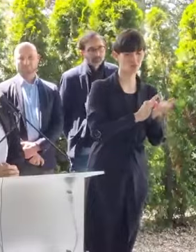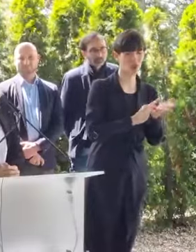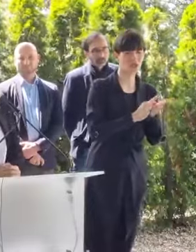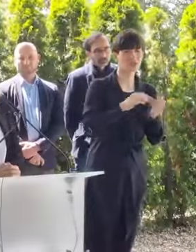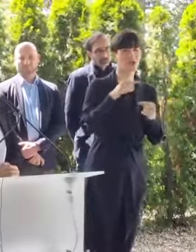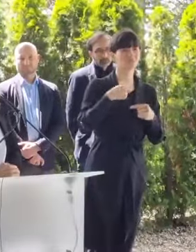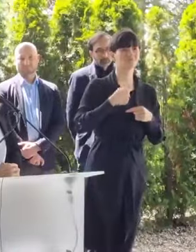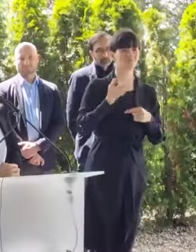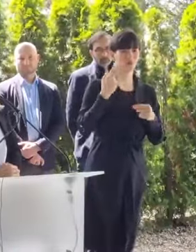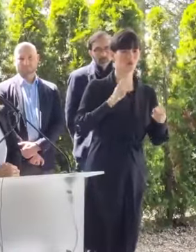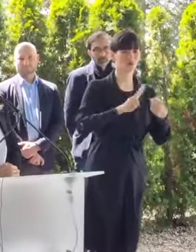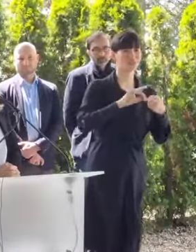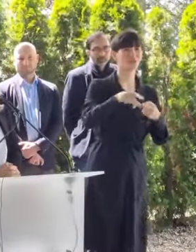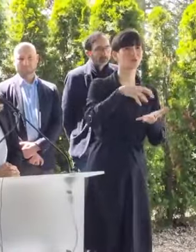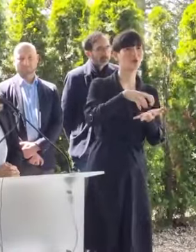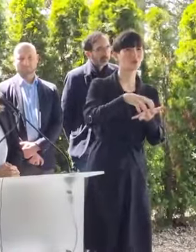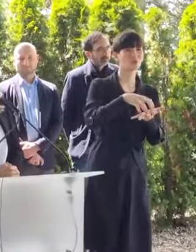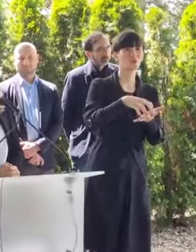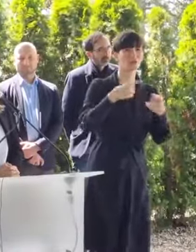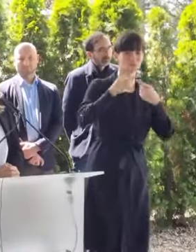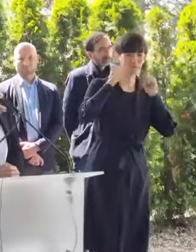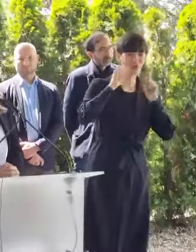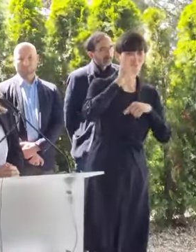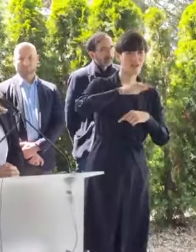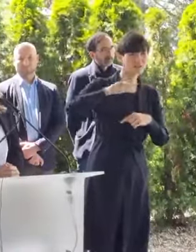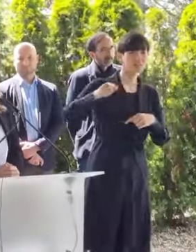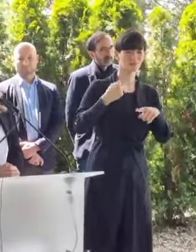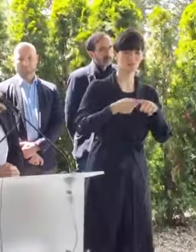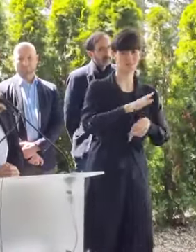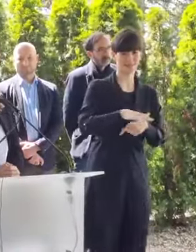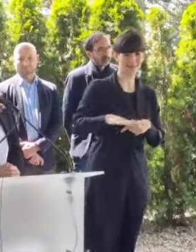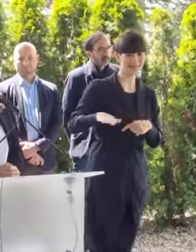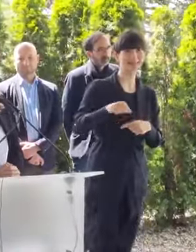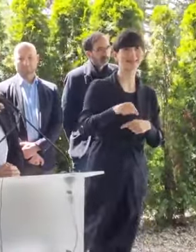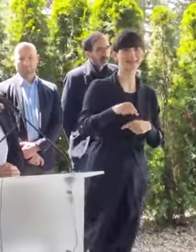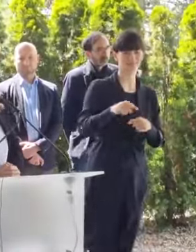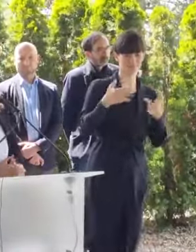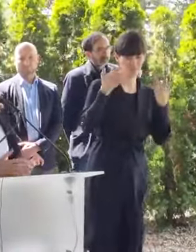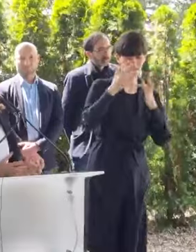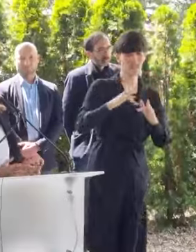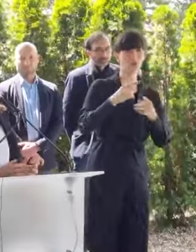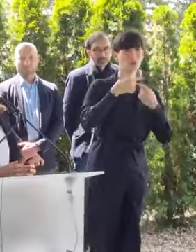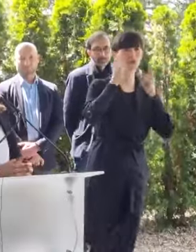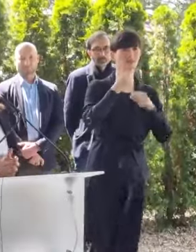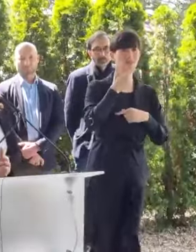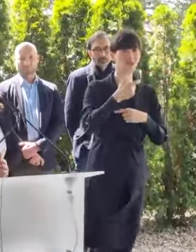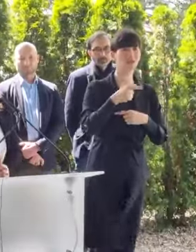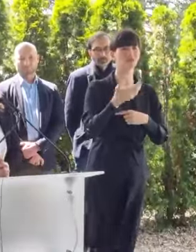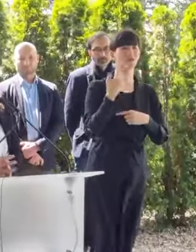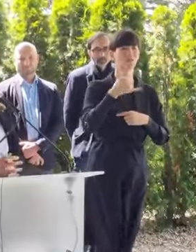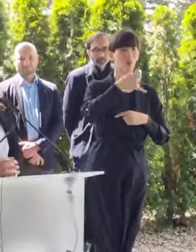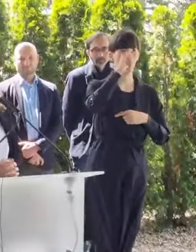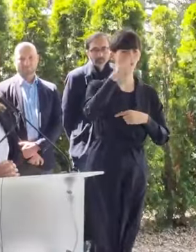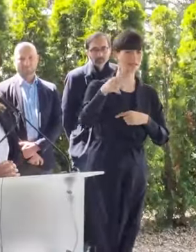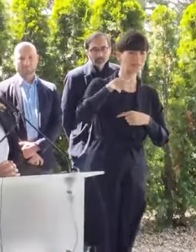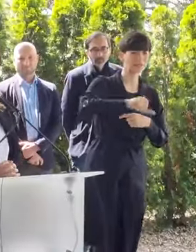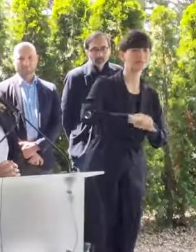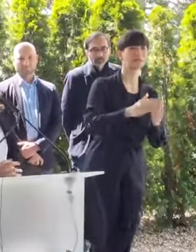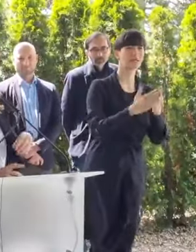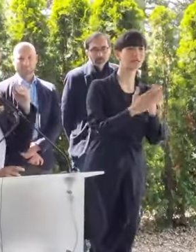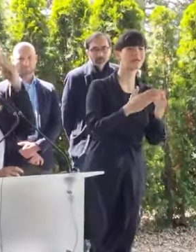komunitou, a to predovšetkým so slovenskými deťmi, ktoré sa venujú slovenskému jazyku. Bol tam krst knihy a zároveň tam bola